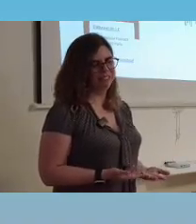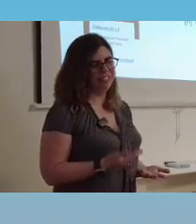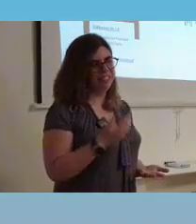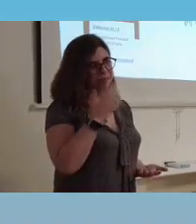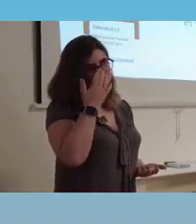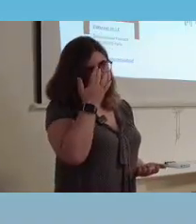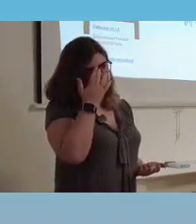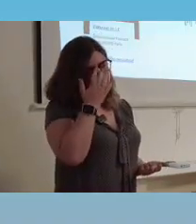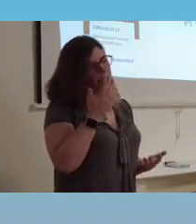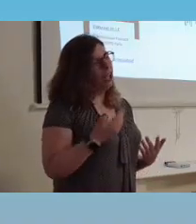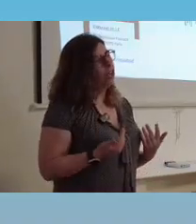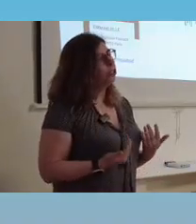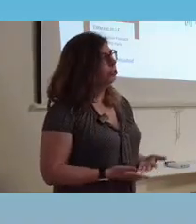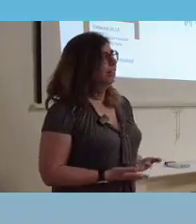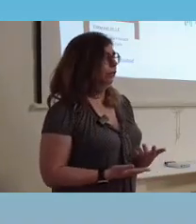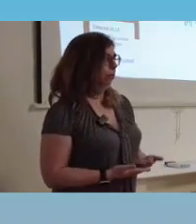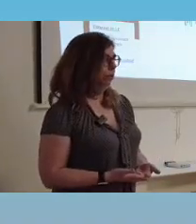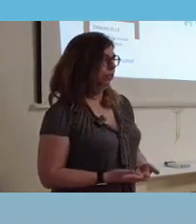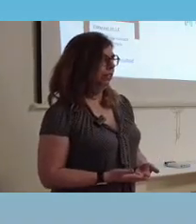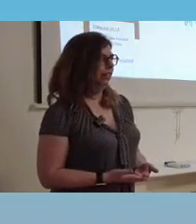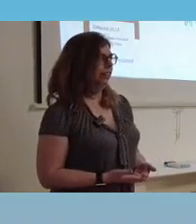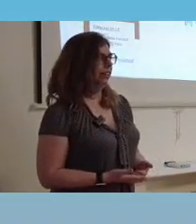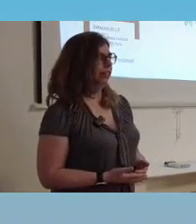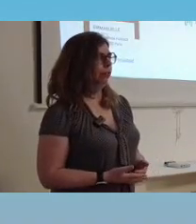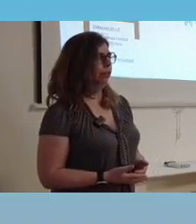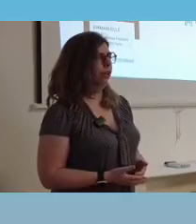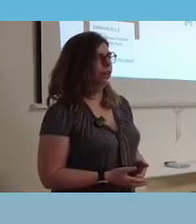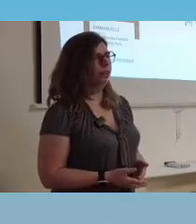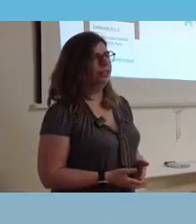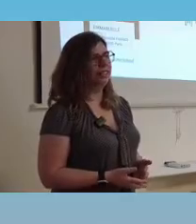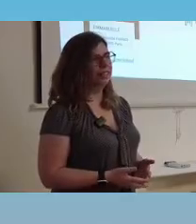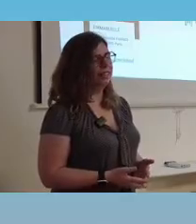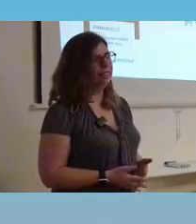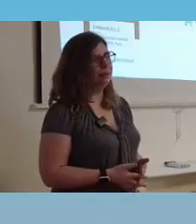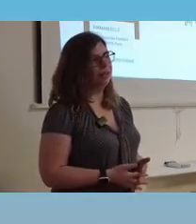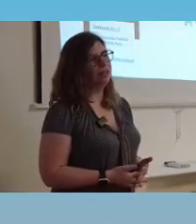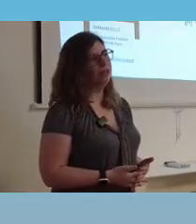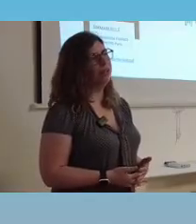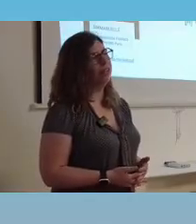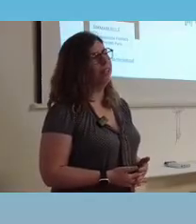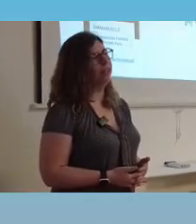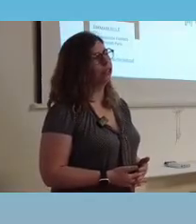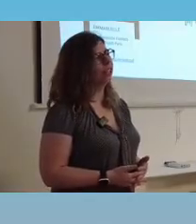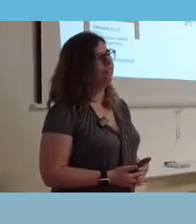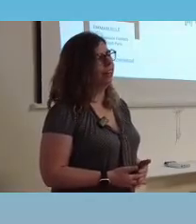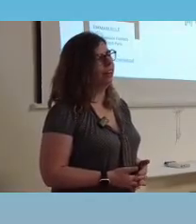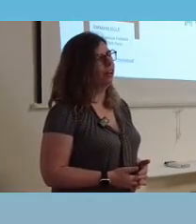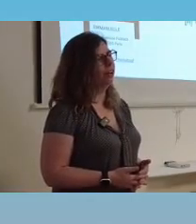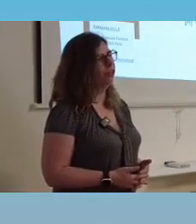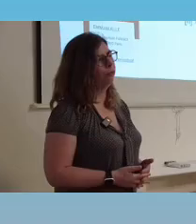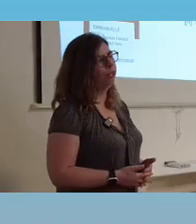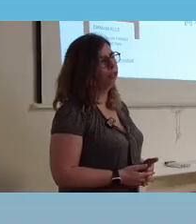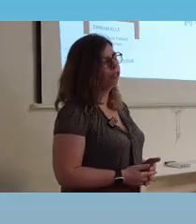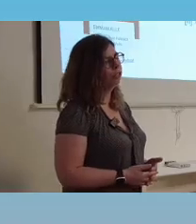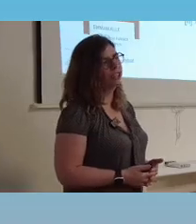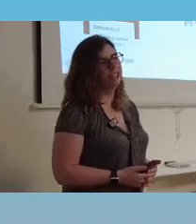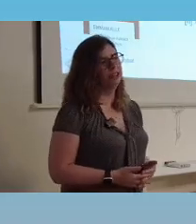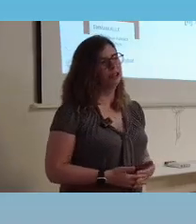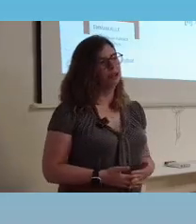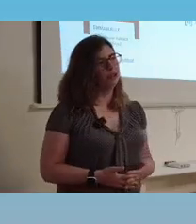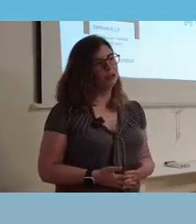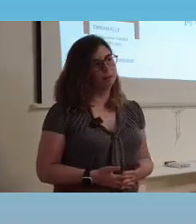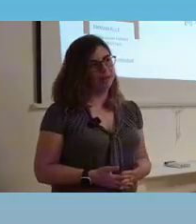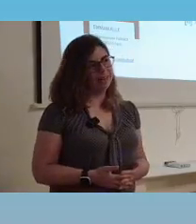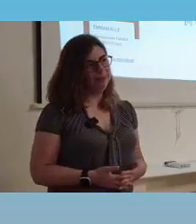de la langue des signes. Je suis développeuse depuis une dizaine d'années maintenant et je travaille depuis 2 ans